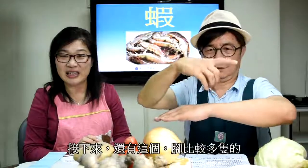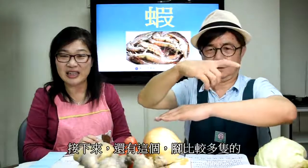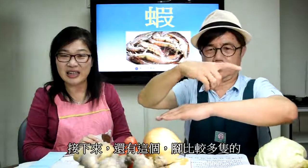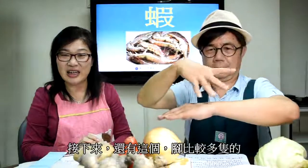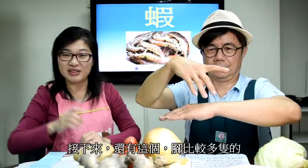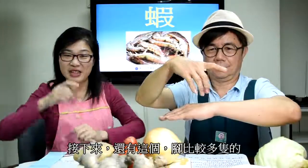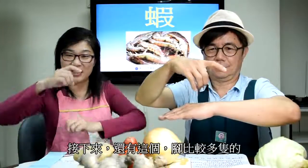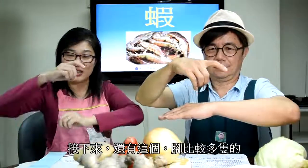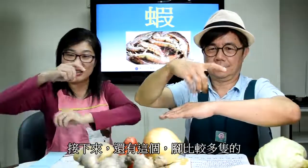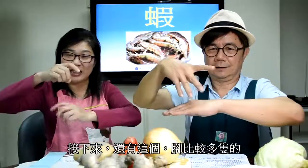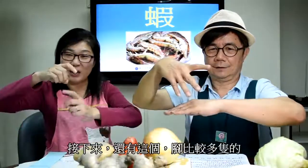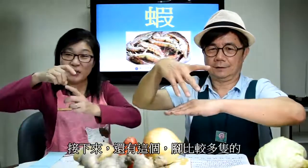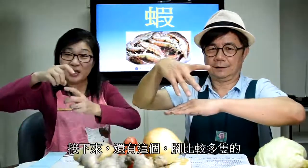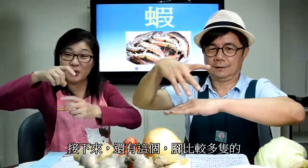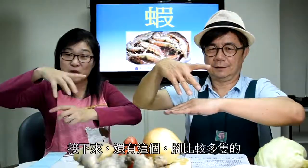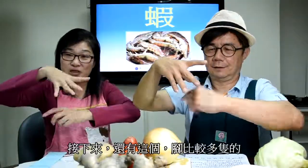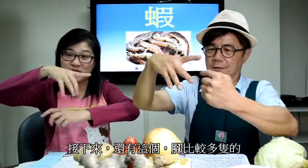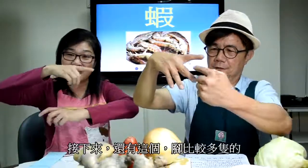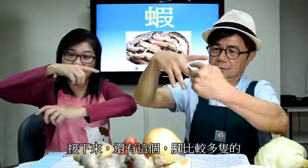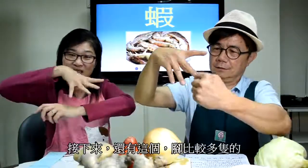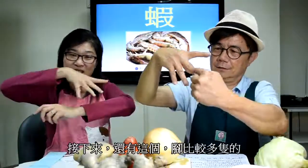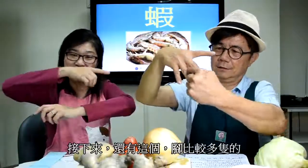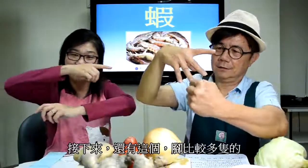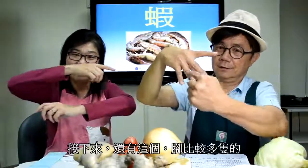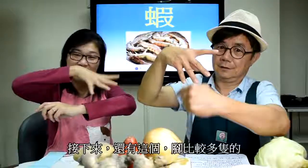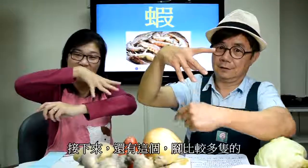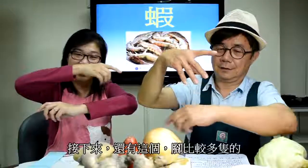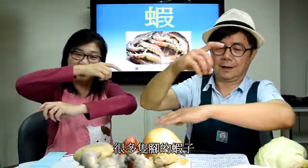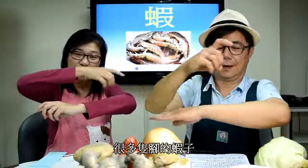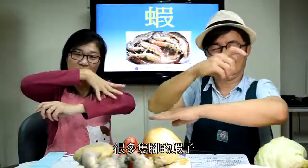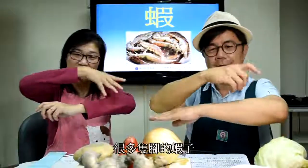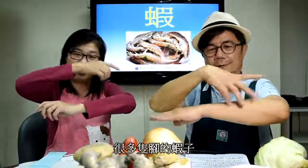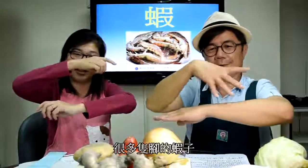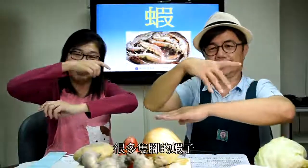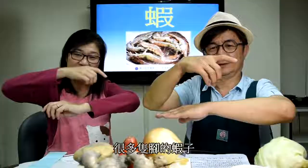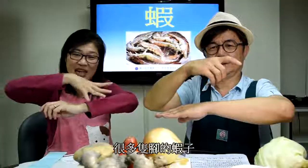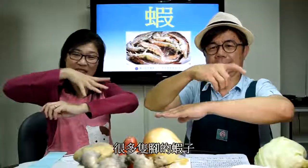还有这个脚比较多只的啊，很多只脚的虾子，